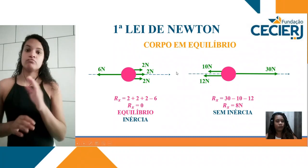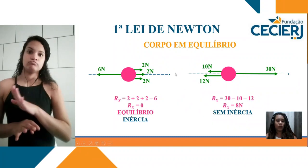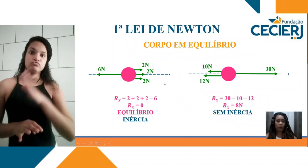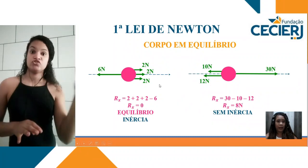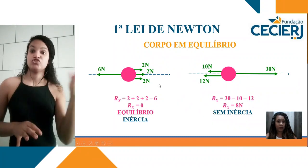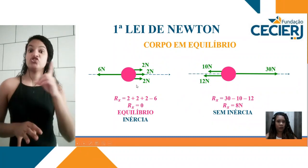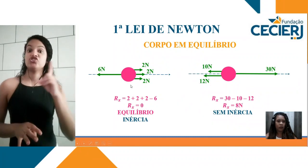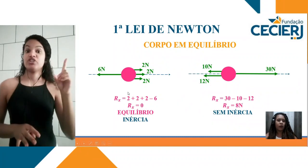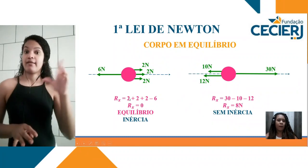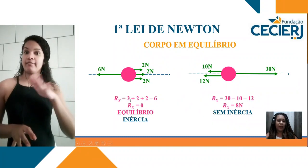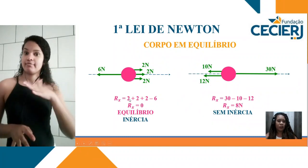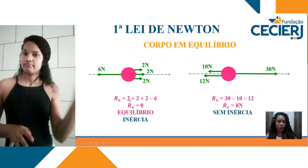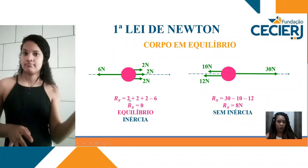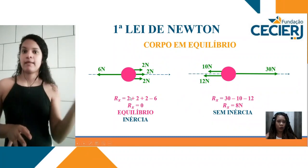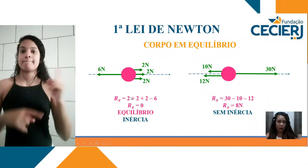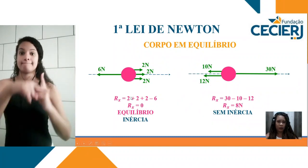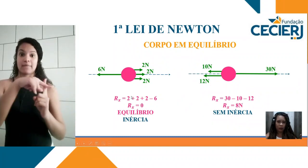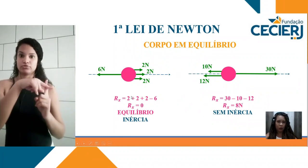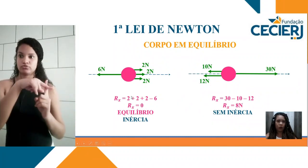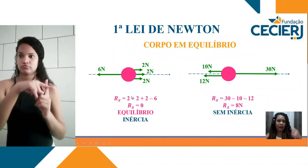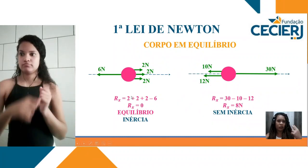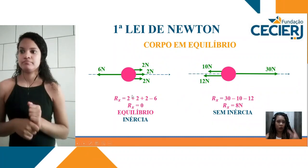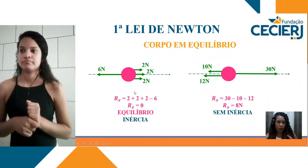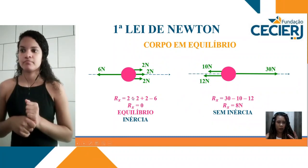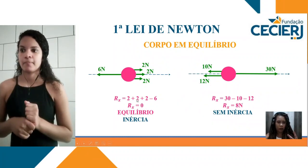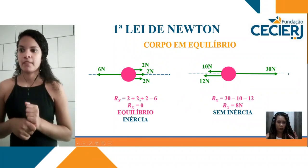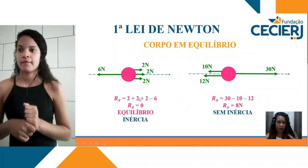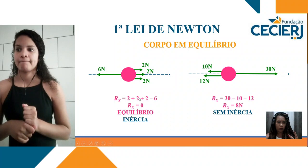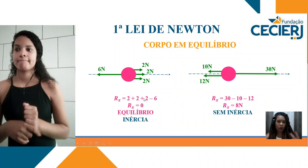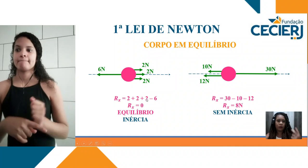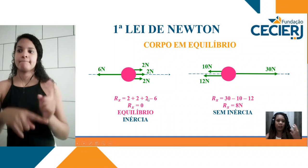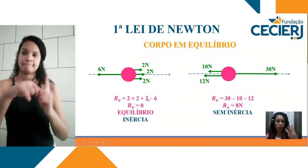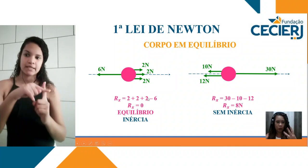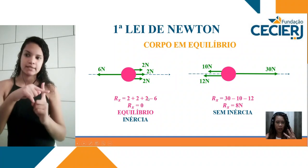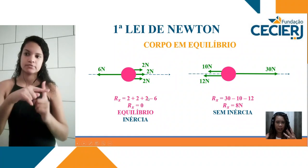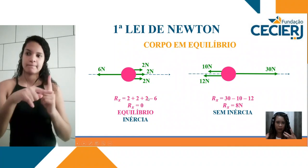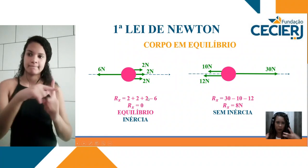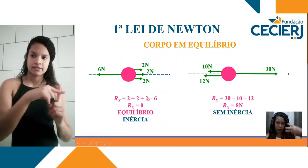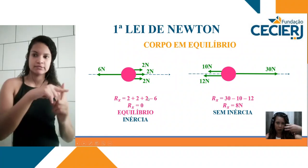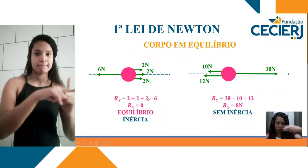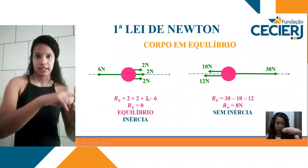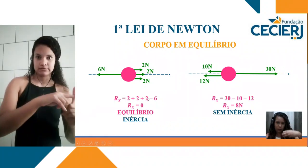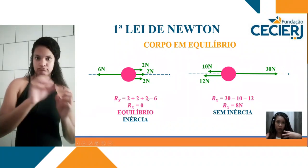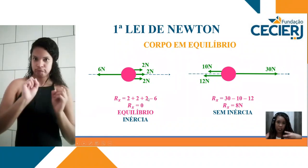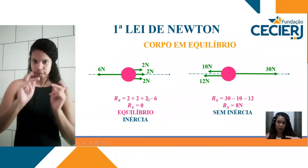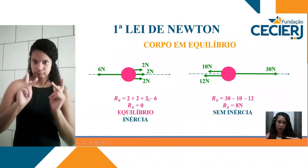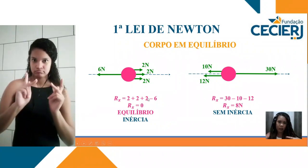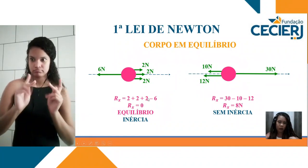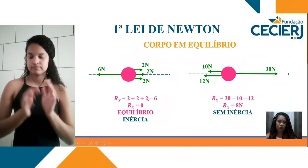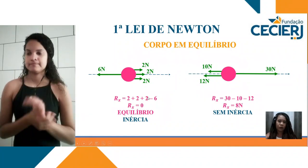direita é o mais. Mais 2 do primeiro vetor, mais 2 do segundo vetor, mais 2 do terceiro vetor. São